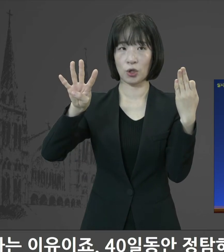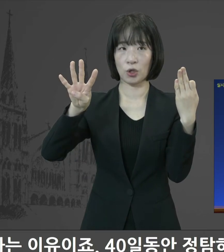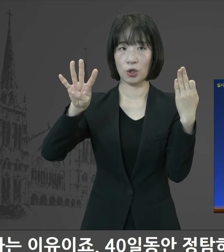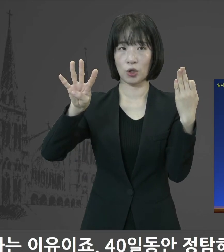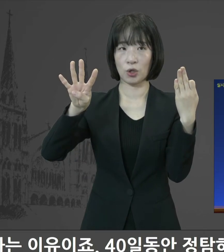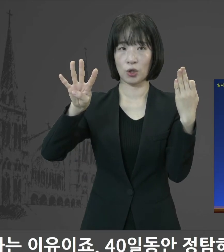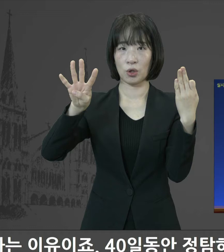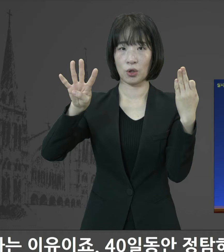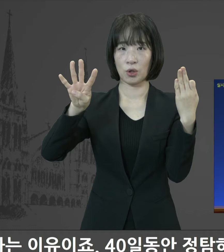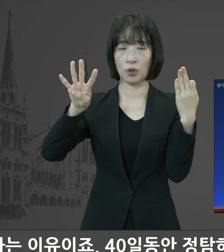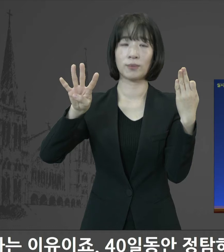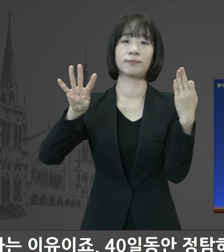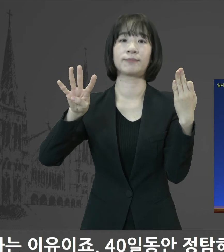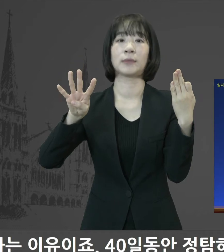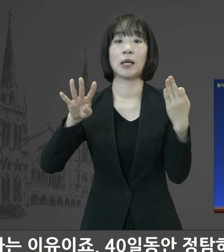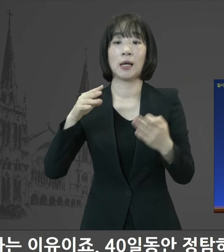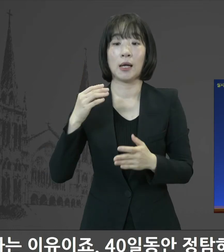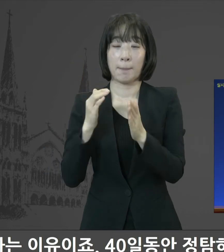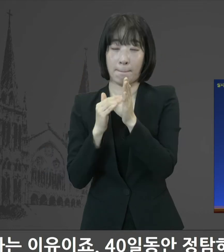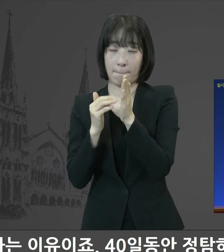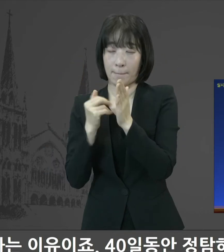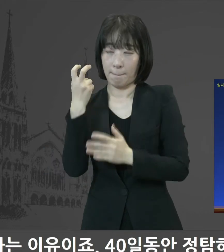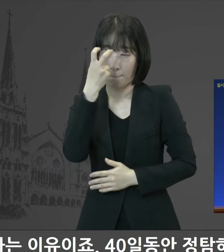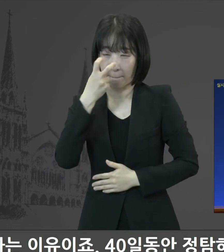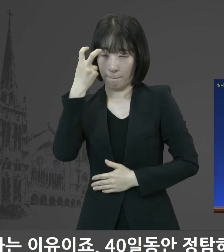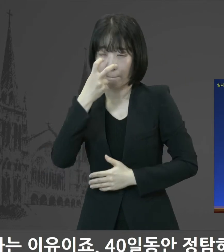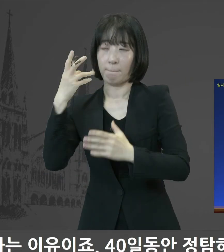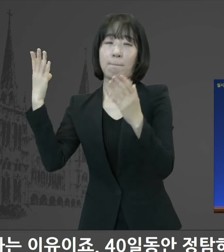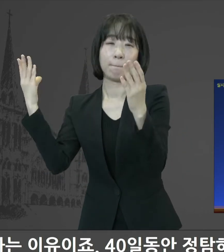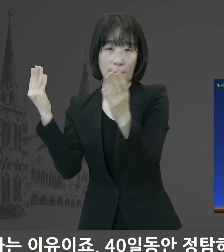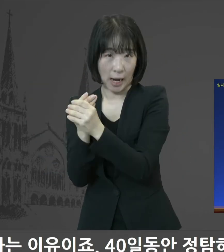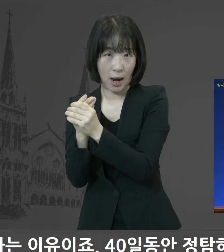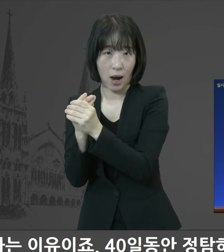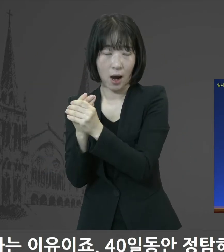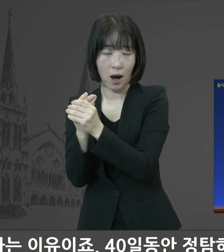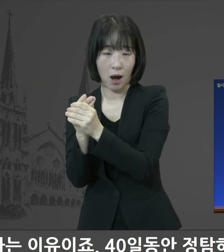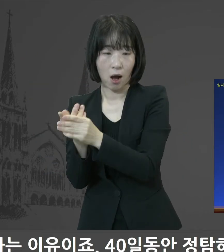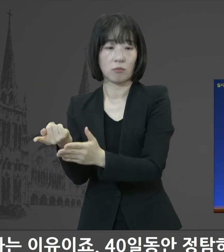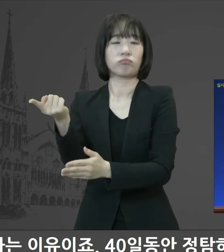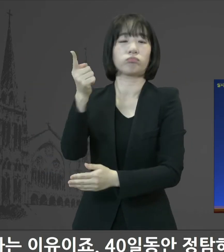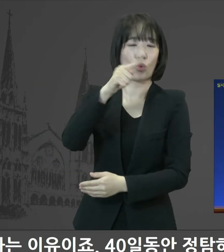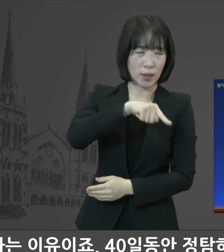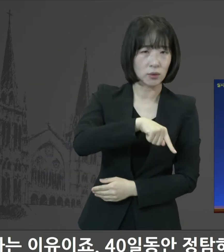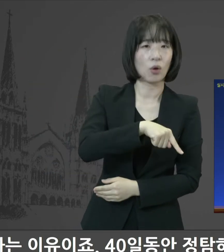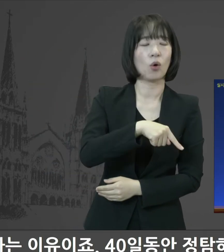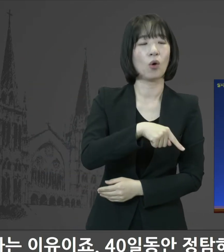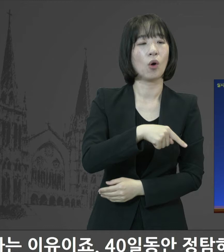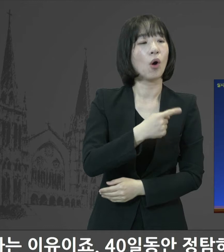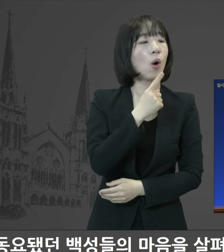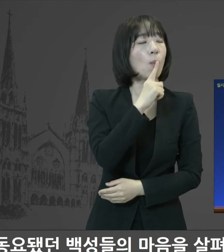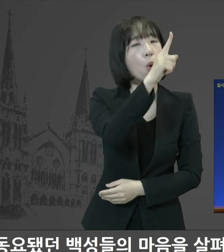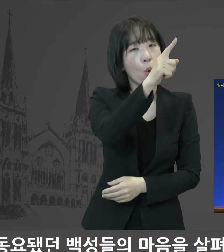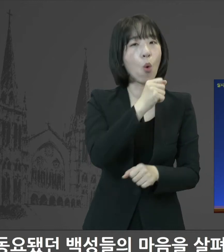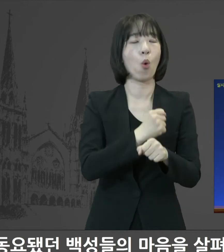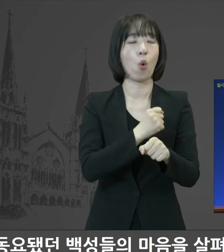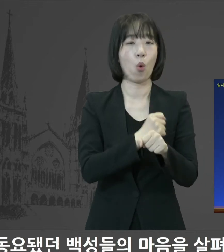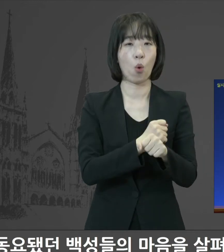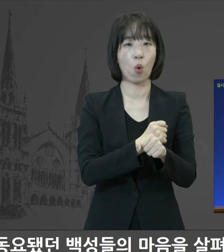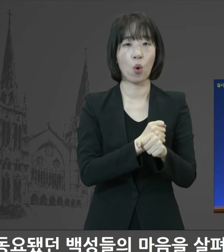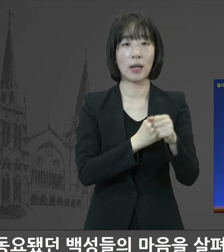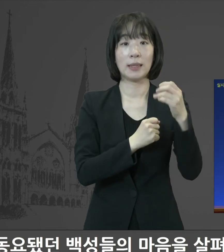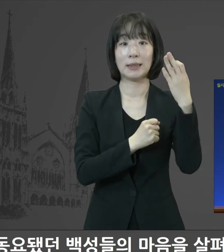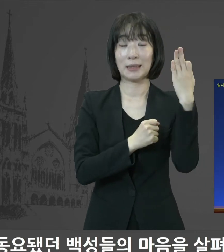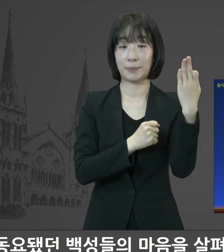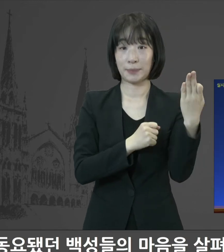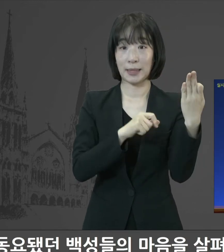자, 이렇게 정탐이 끝난 다음에 정탐한 사람들이 보고를 하는데 13장 25절입니다. 다시 앞으로